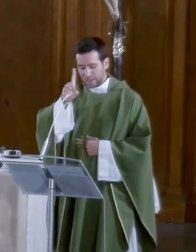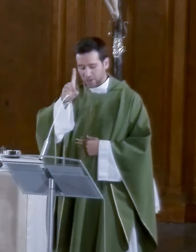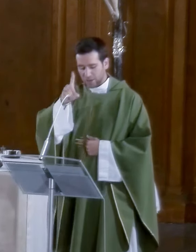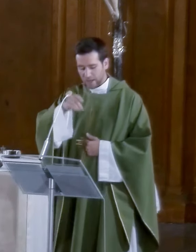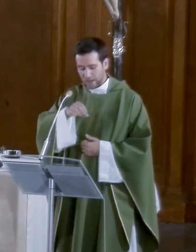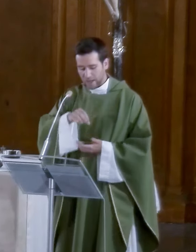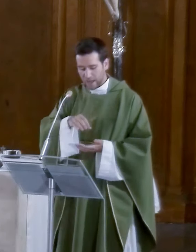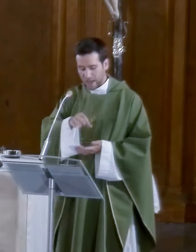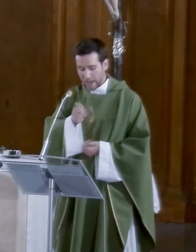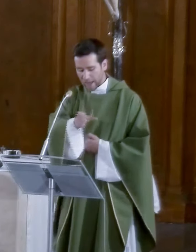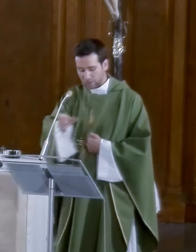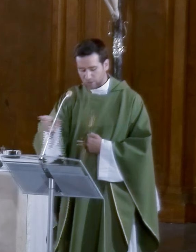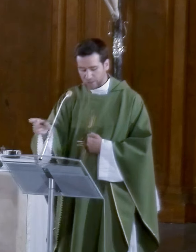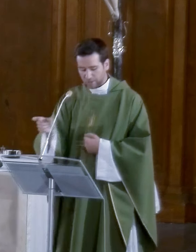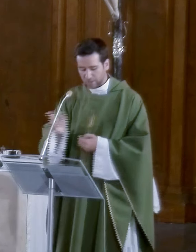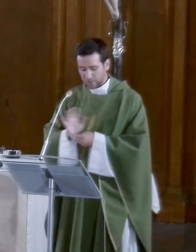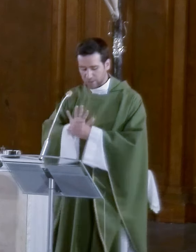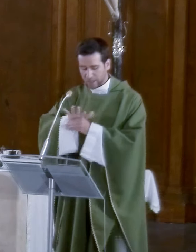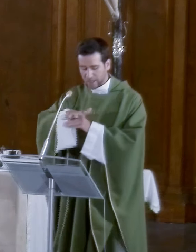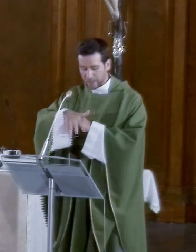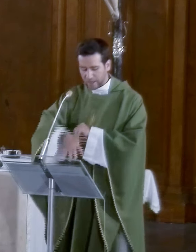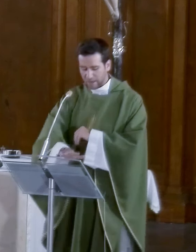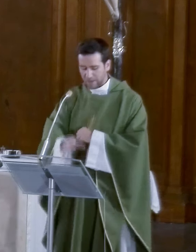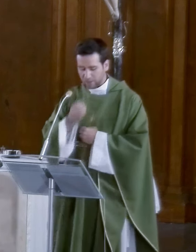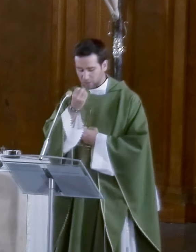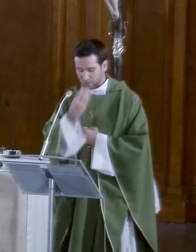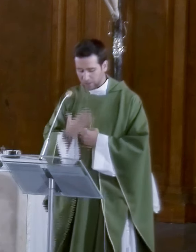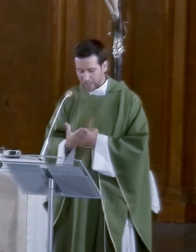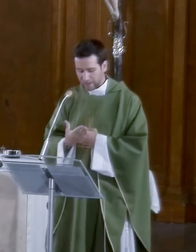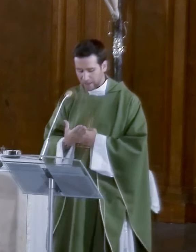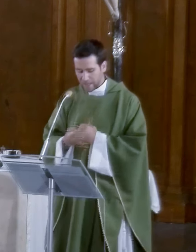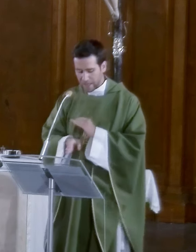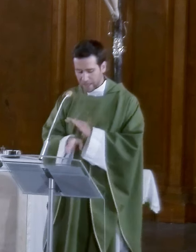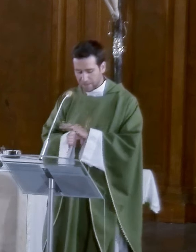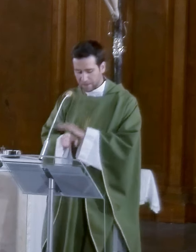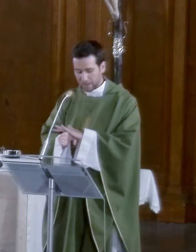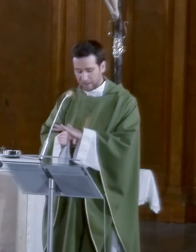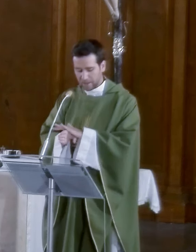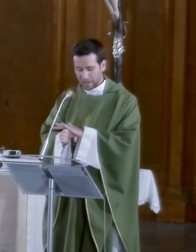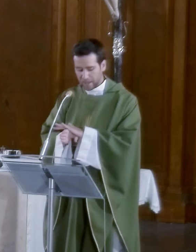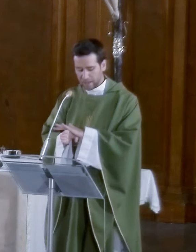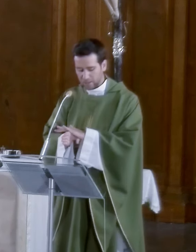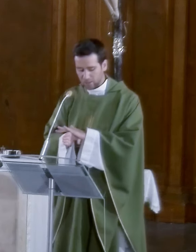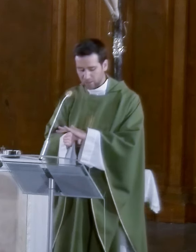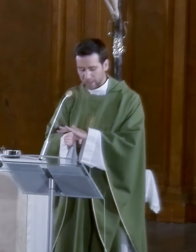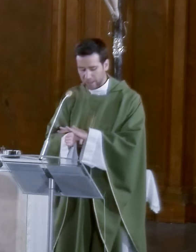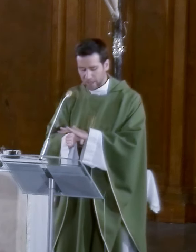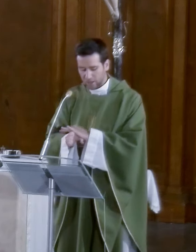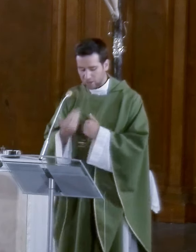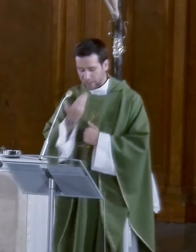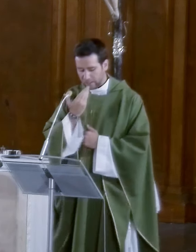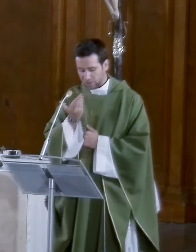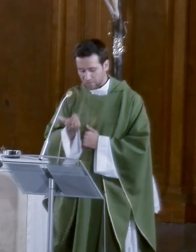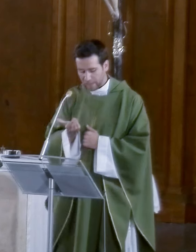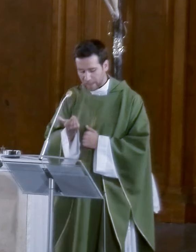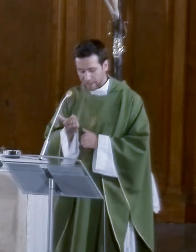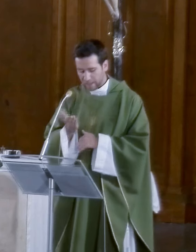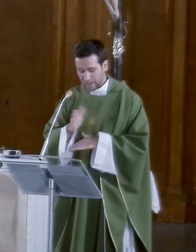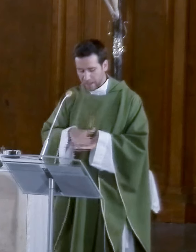Atiende, Señor, a tus siervos y derrama tu bondad imperecedera sobre los que